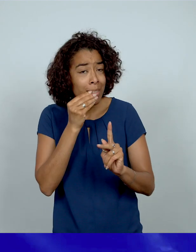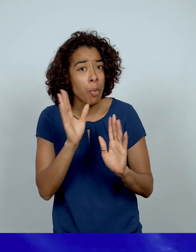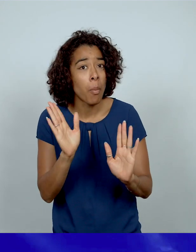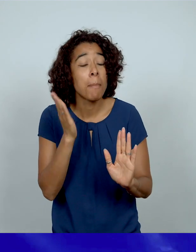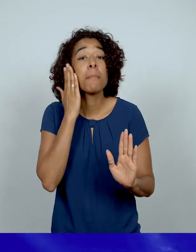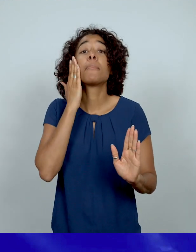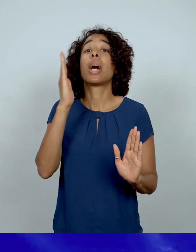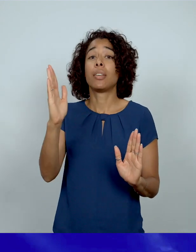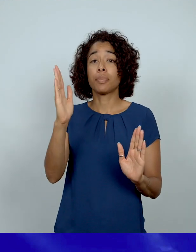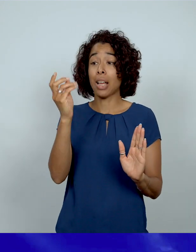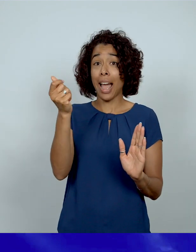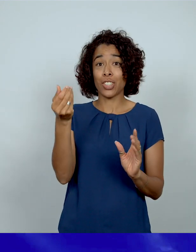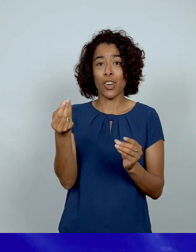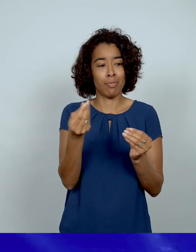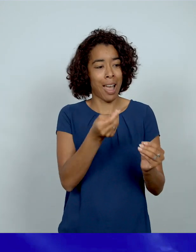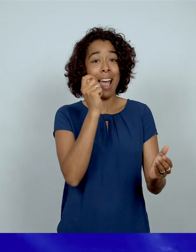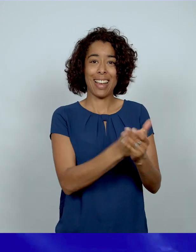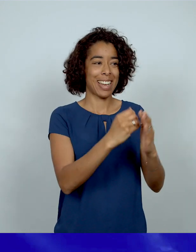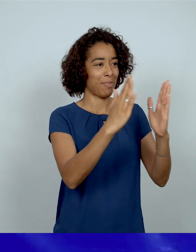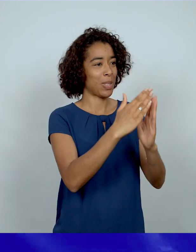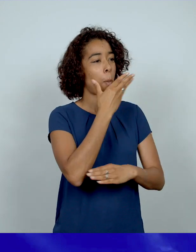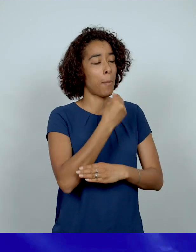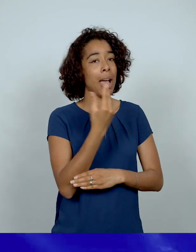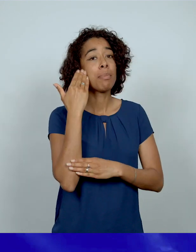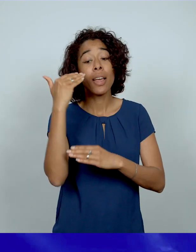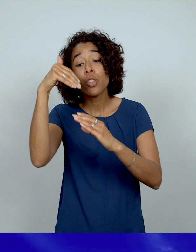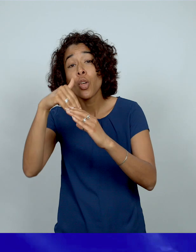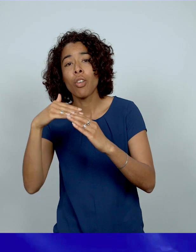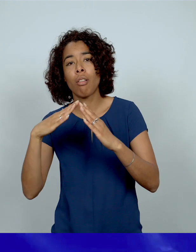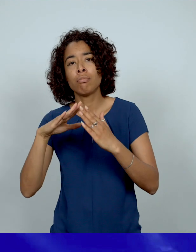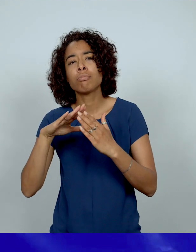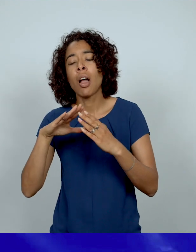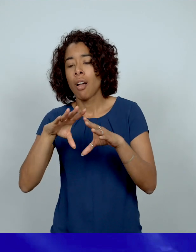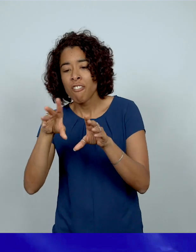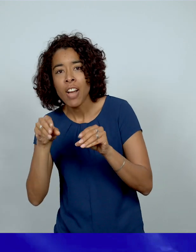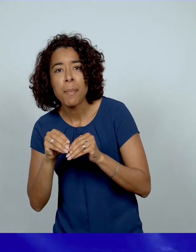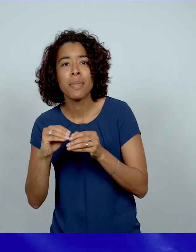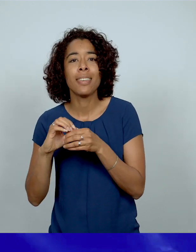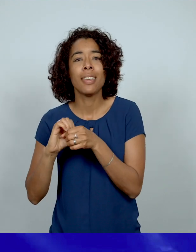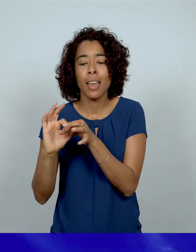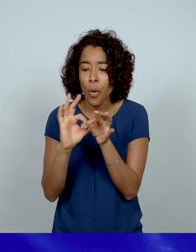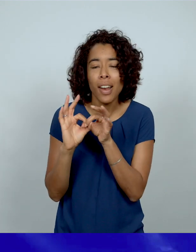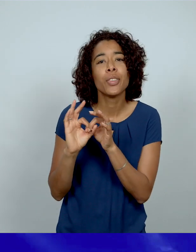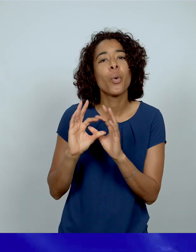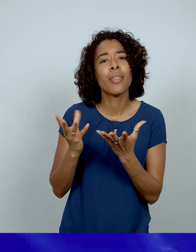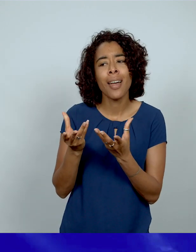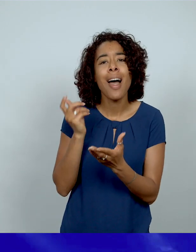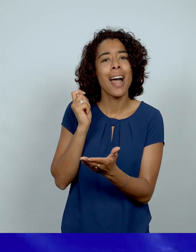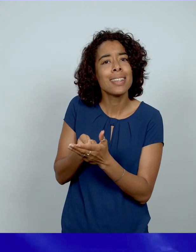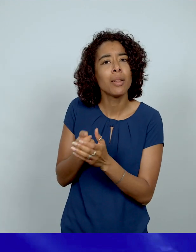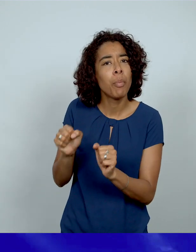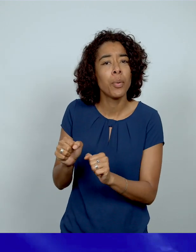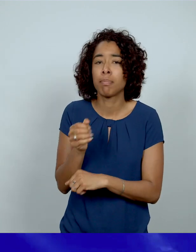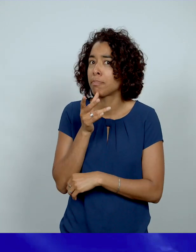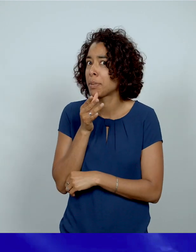Mais comprenez ceci, l'argent peut te payer une belle maison, mais elle ne te payera jamais un bon foyer. Et là où nous